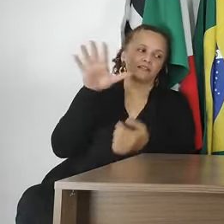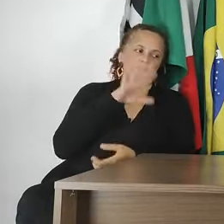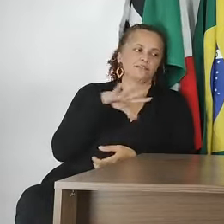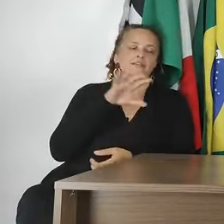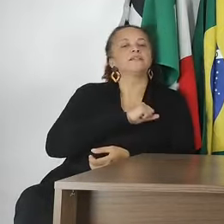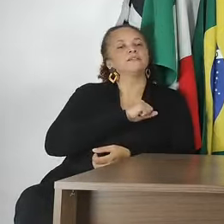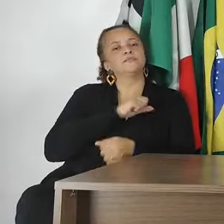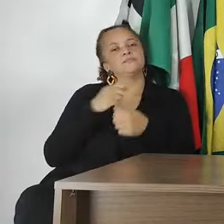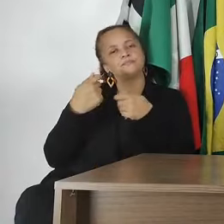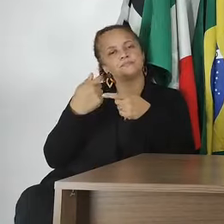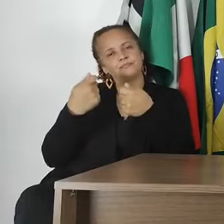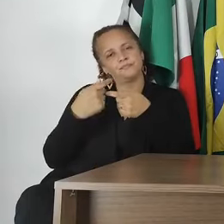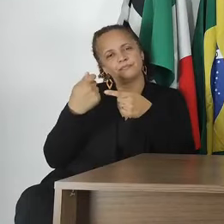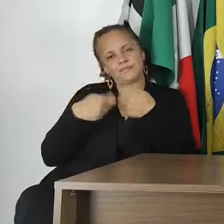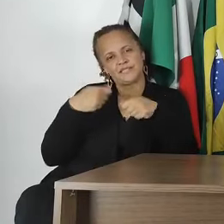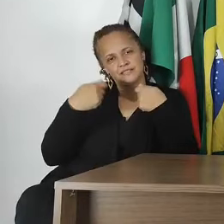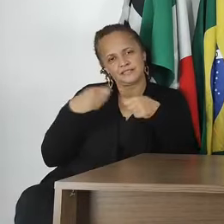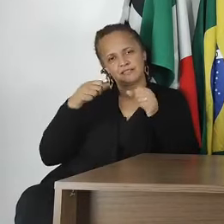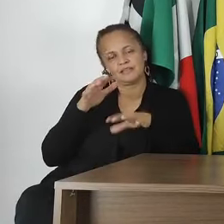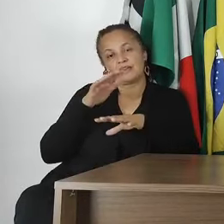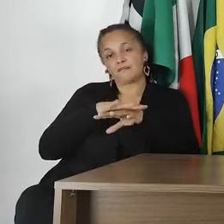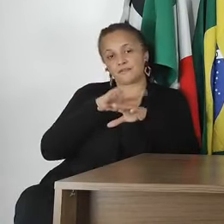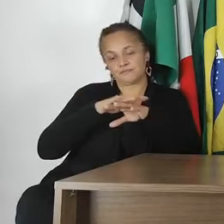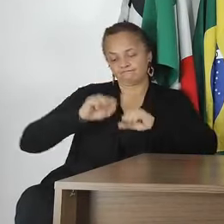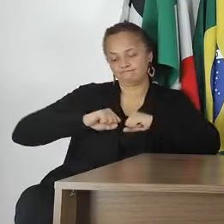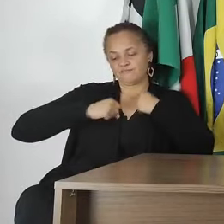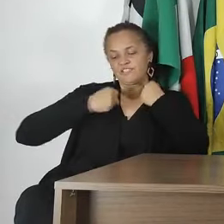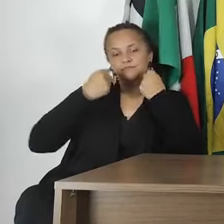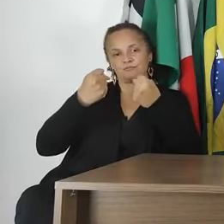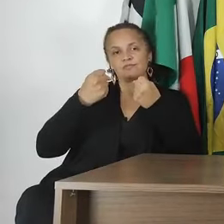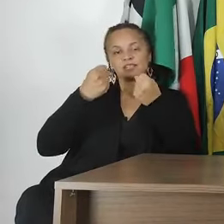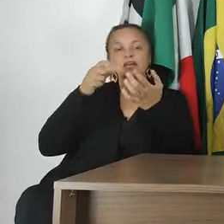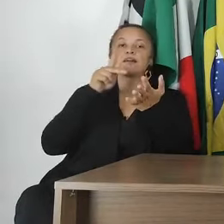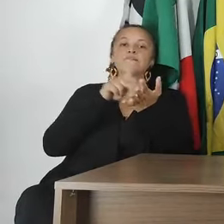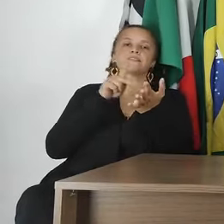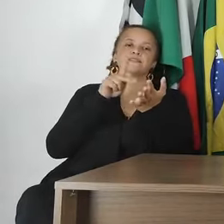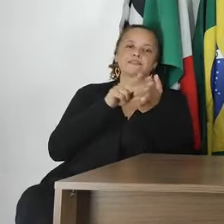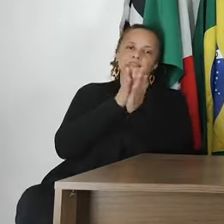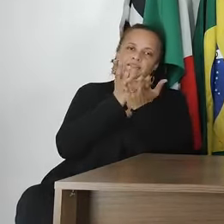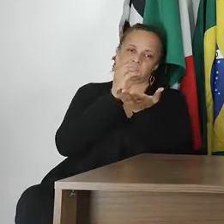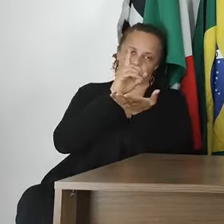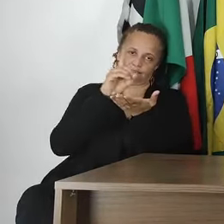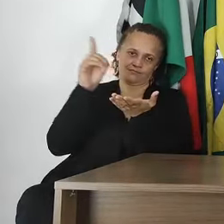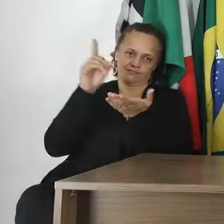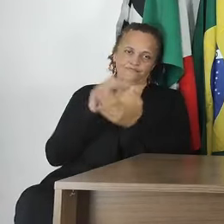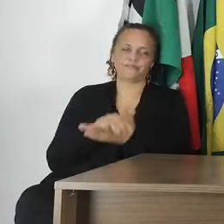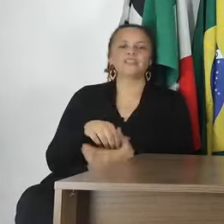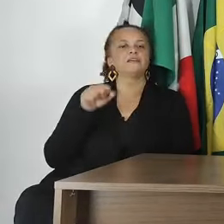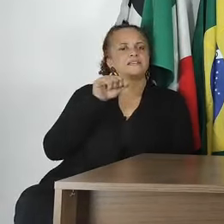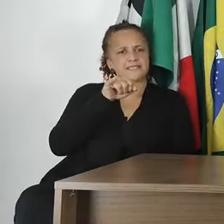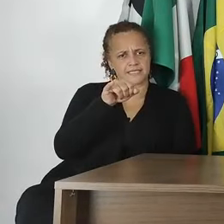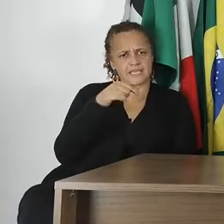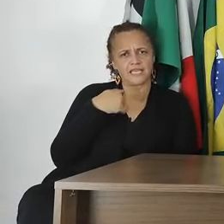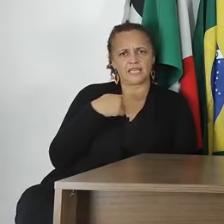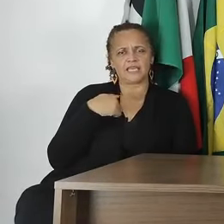ação, atitude e verdade. Então, se eu realmente prego